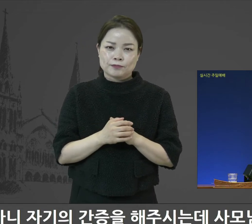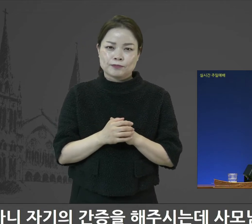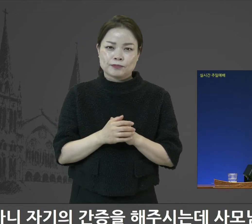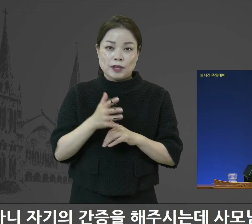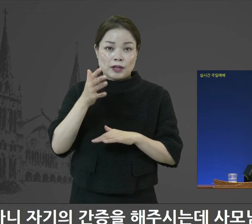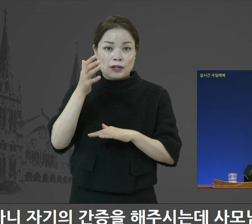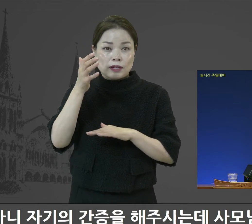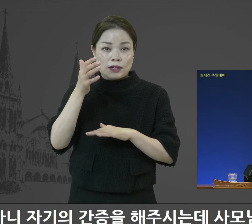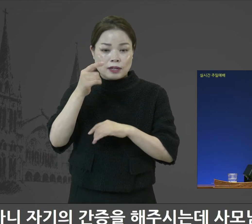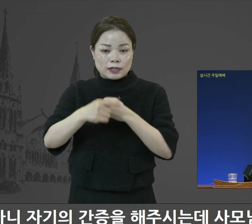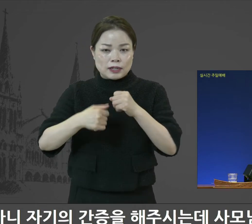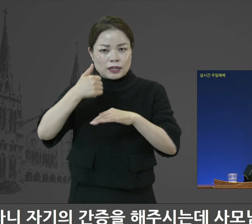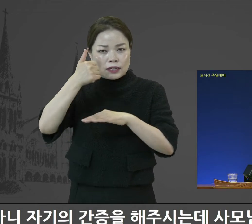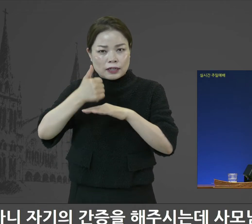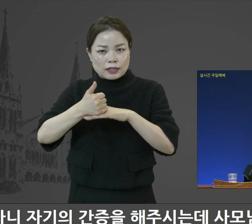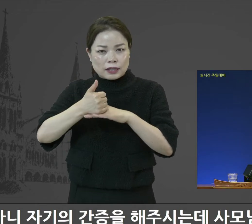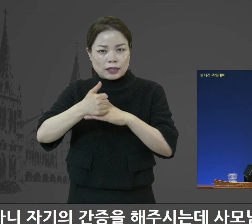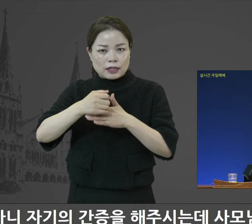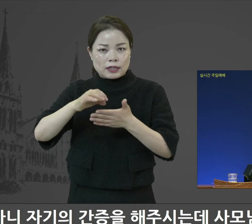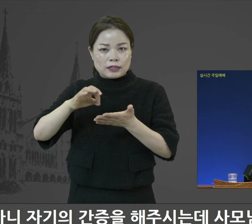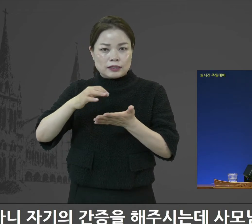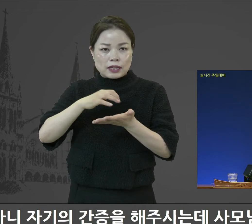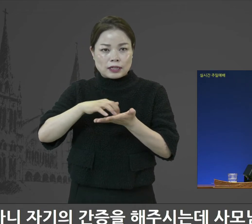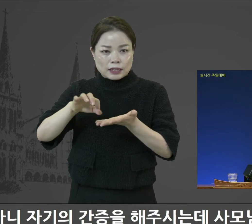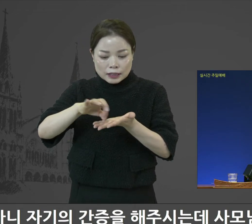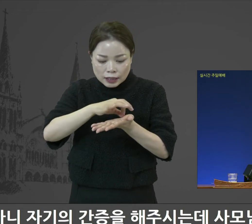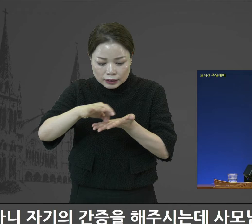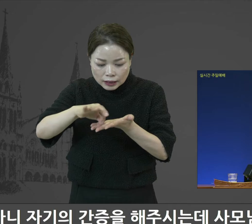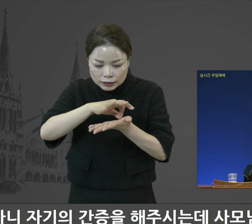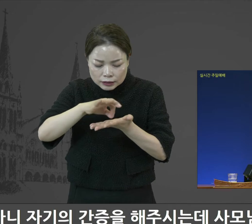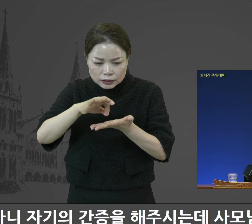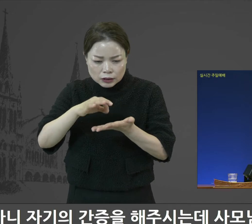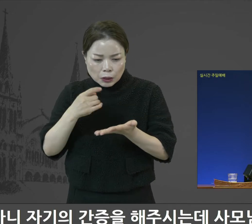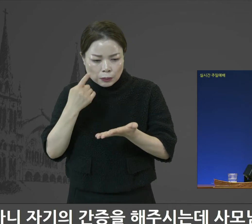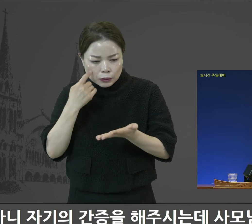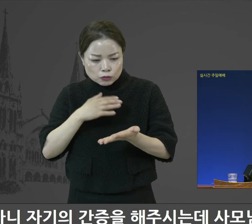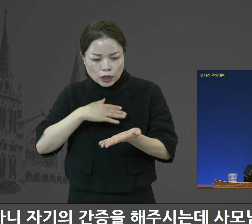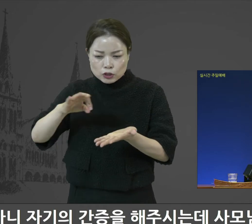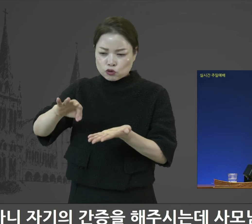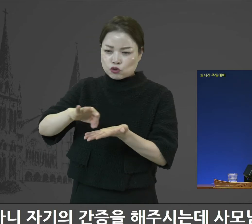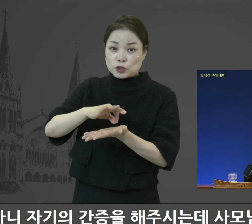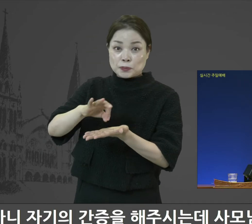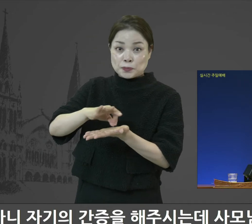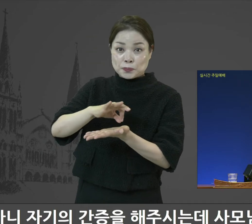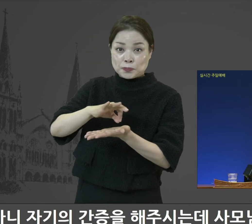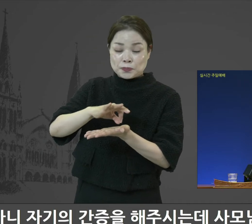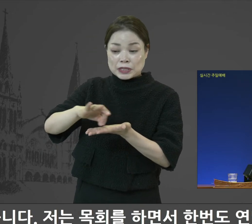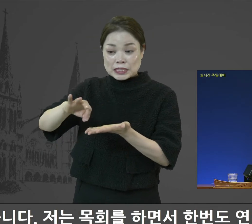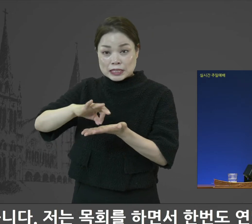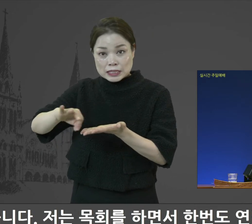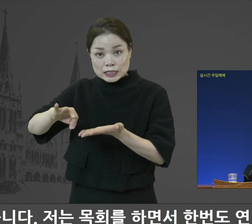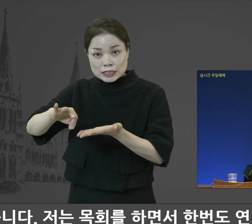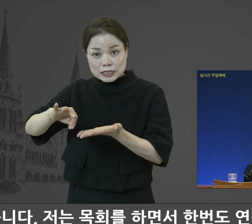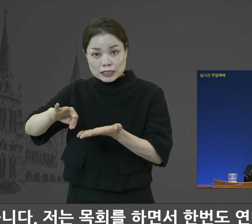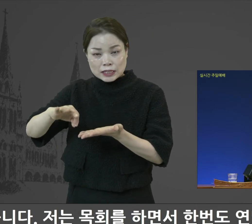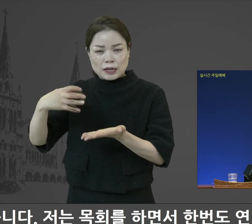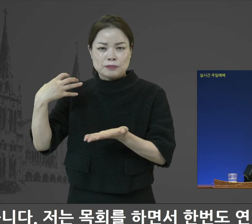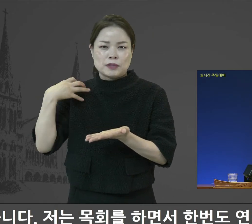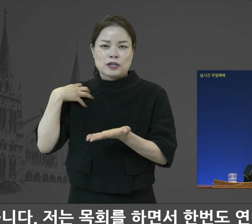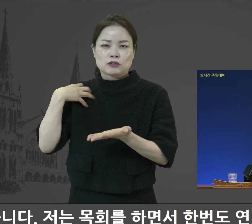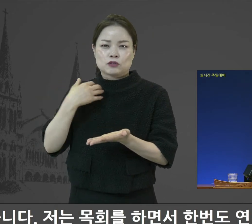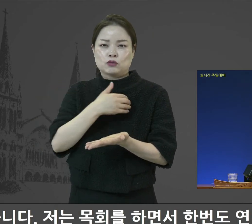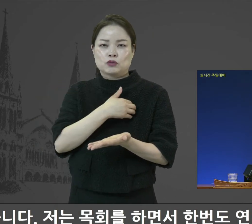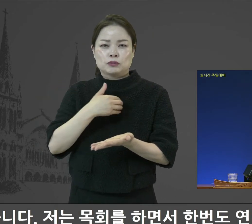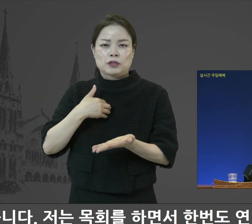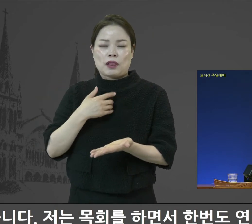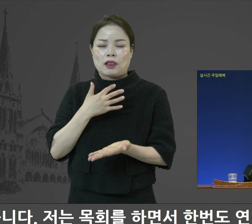연말 가계부 결산을 할 때 우리의 수입이 지출을 감당할 정도로 충분한